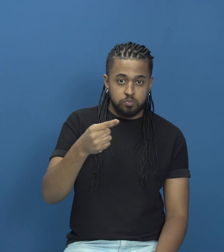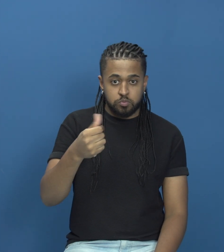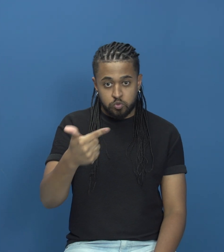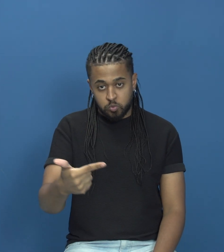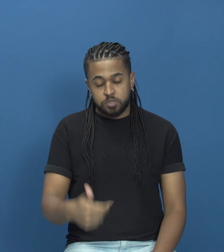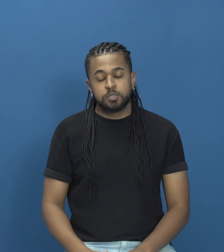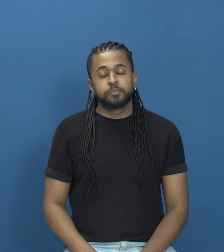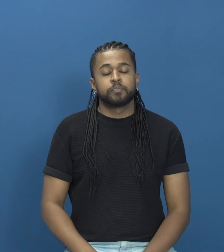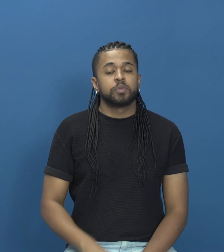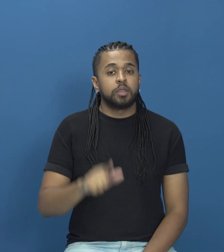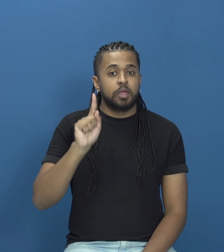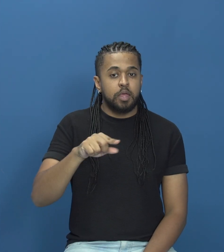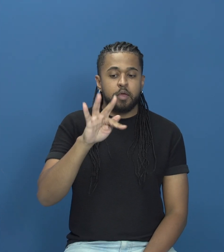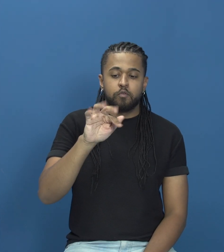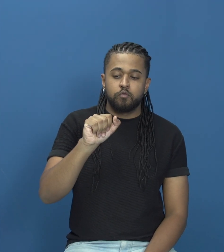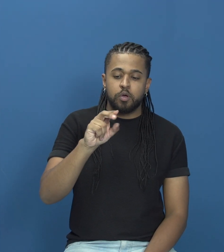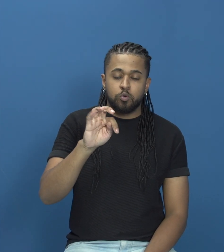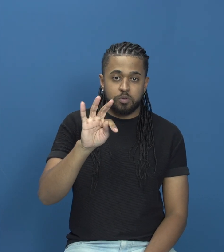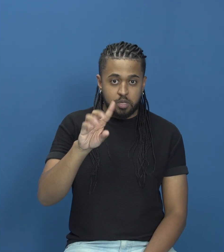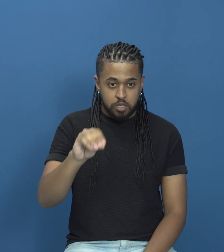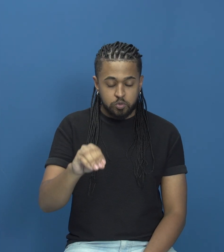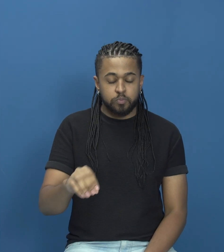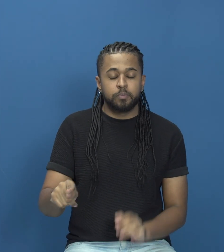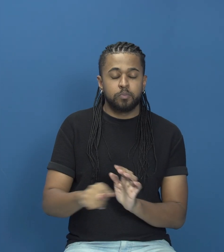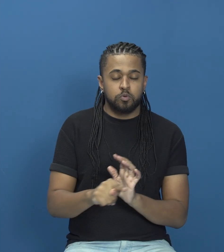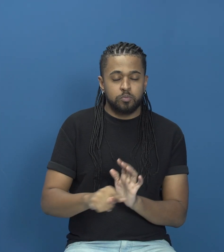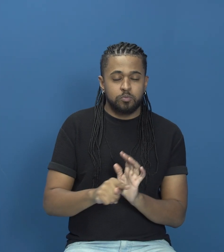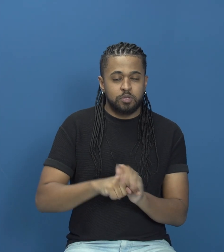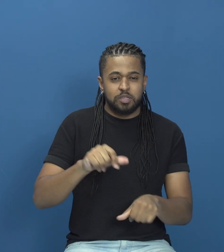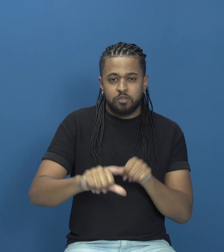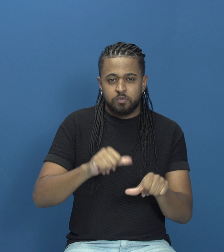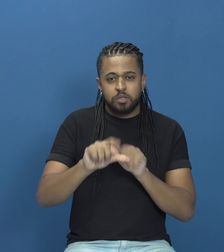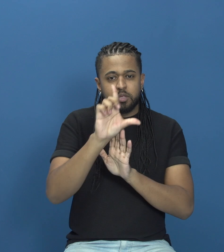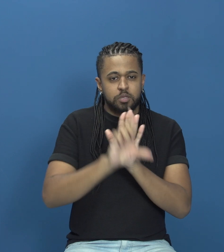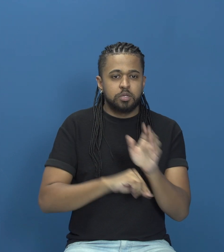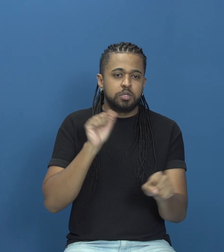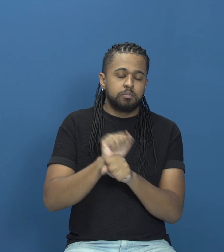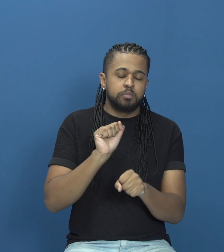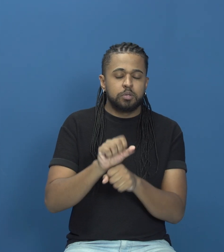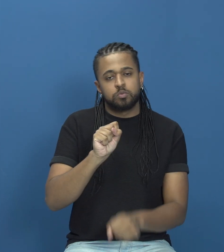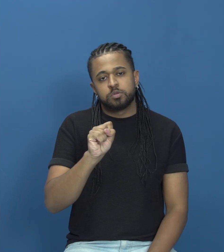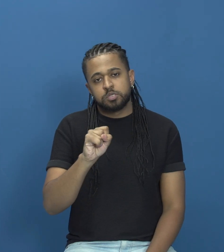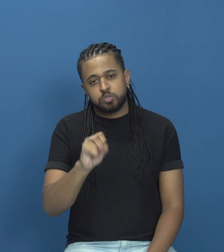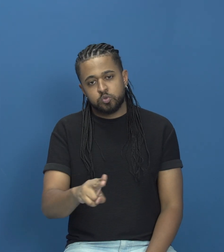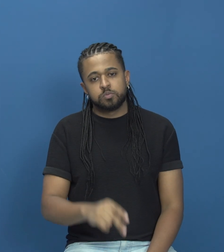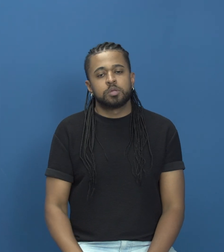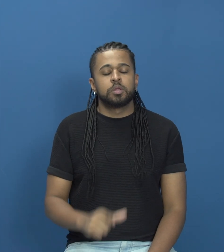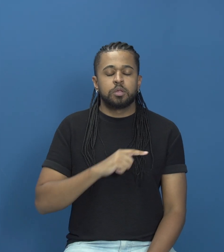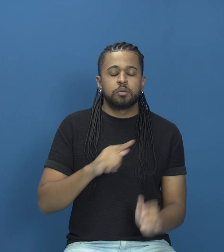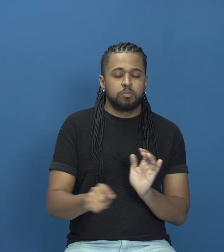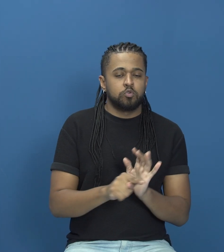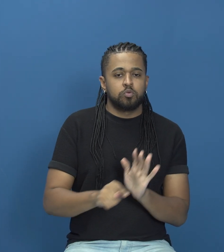12.711/2012, é facultado às instituições redefinir a lista de espera do SISU para atender